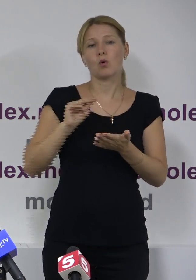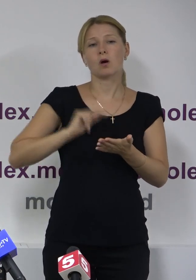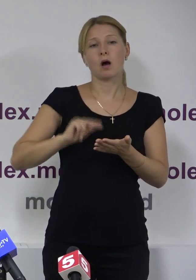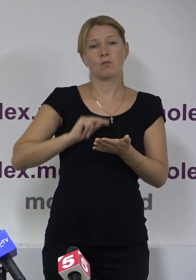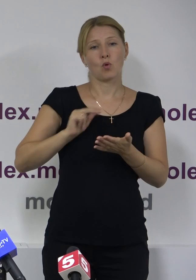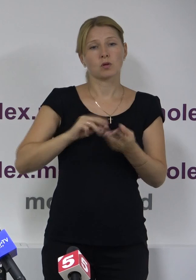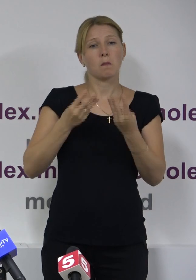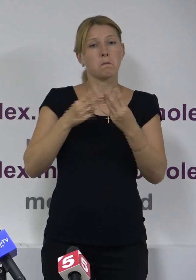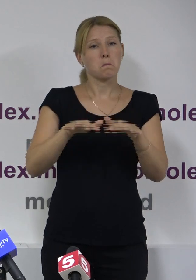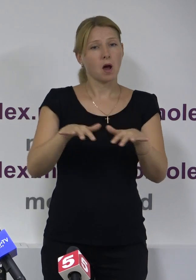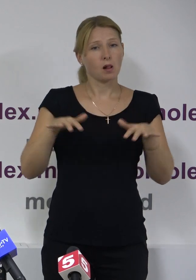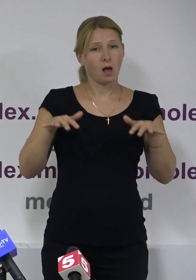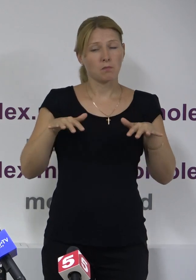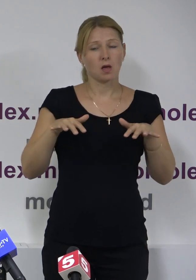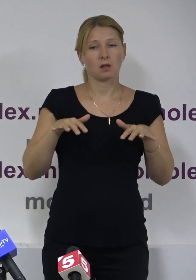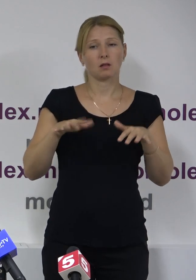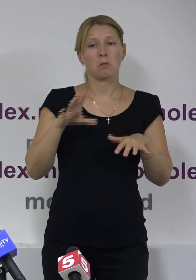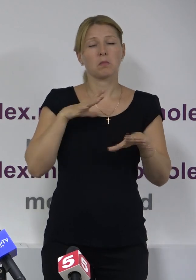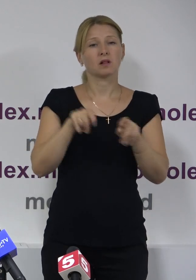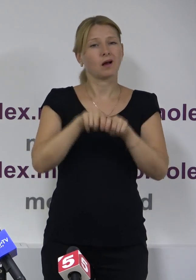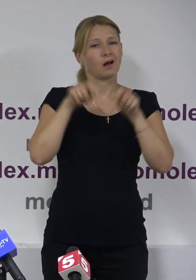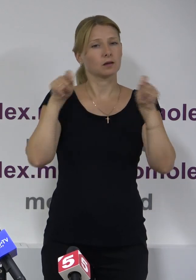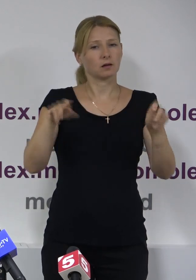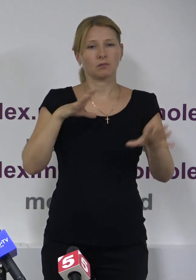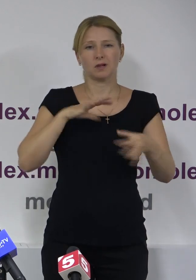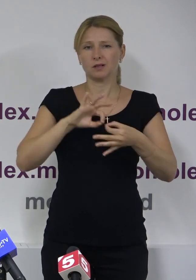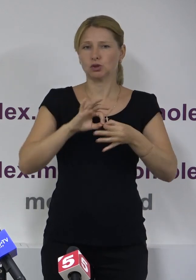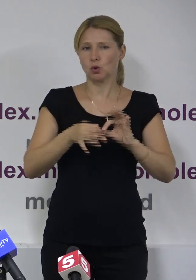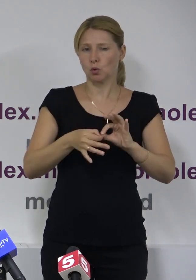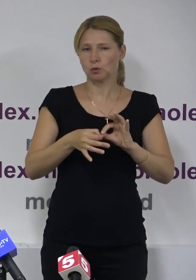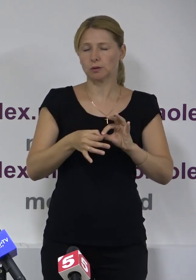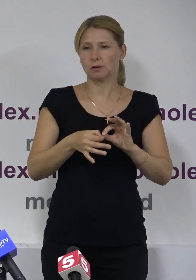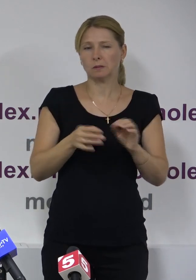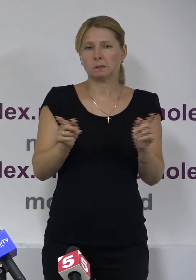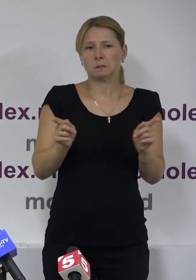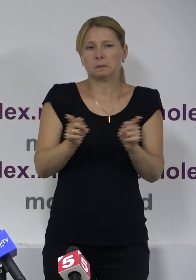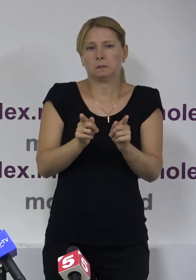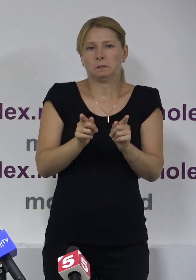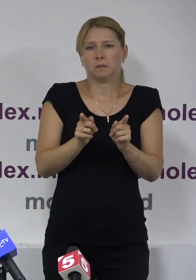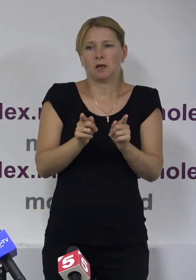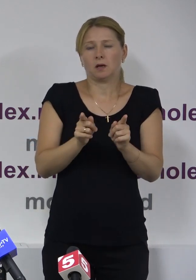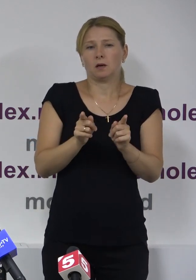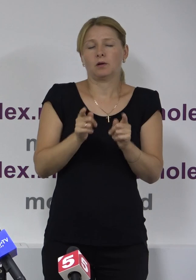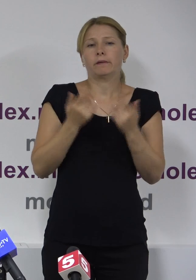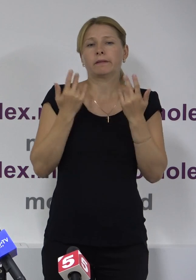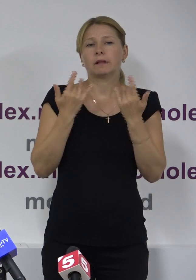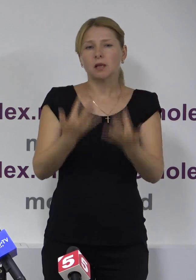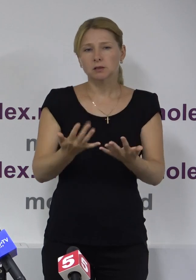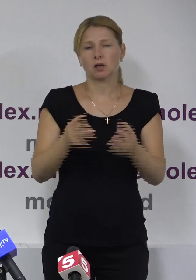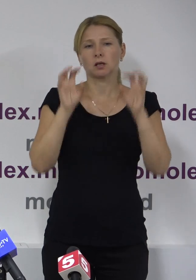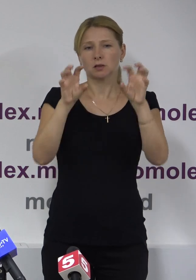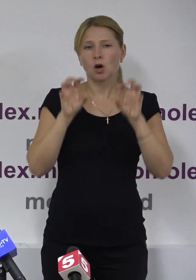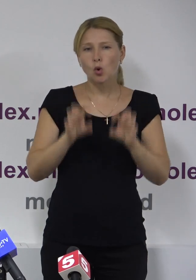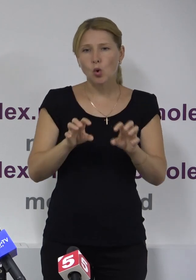Parlamentului, practic a fost o deschidere foarte și foarte îngustă, respectiv unele